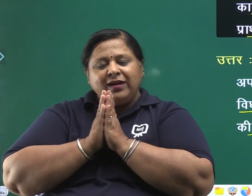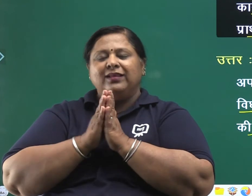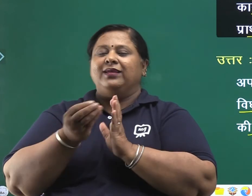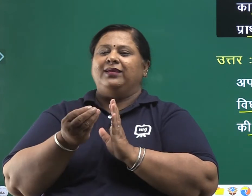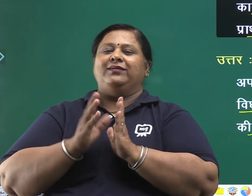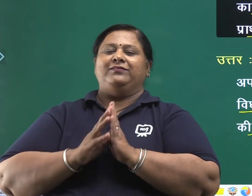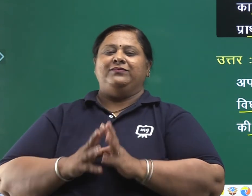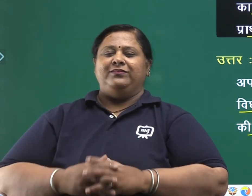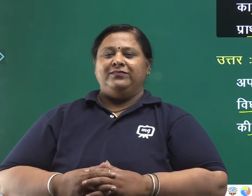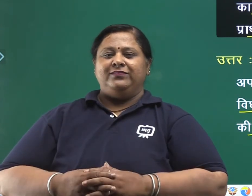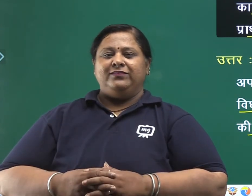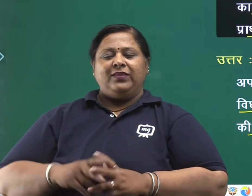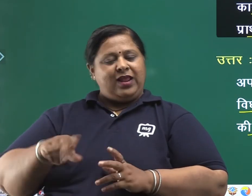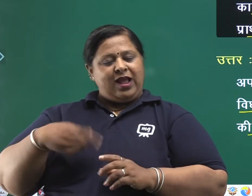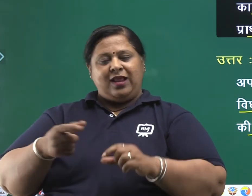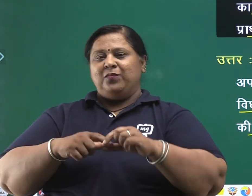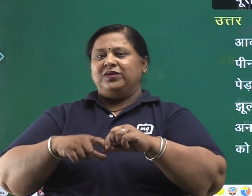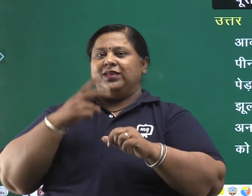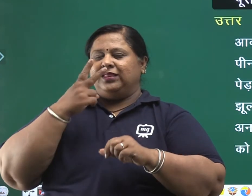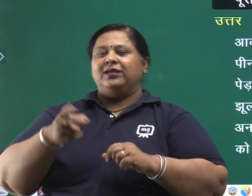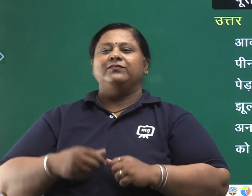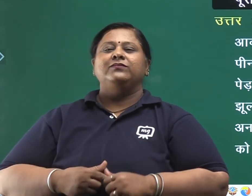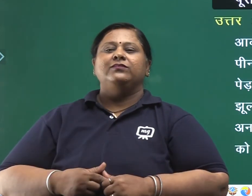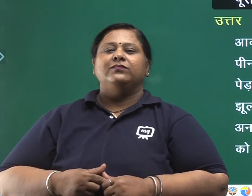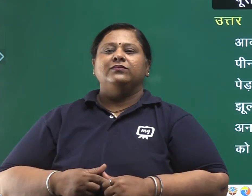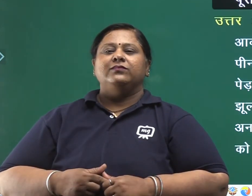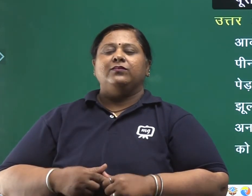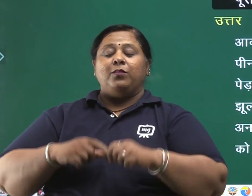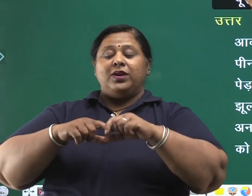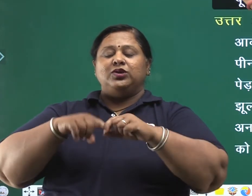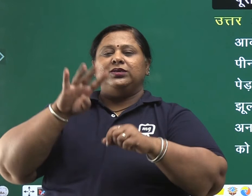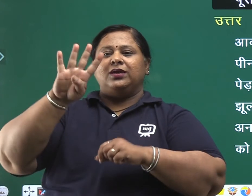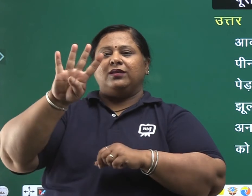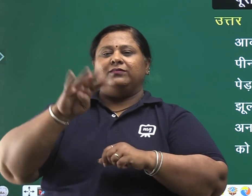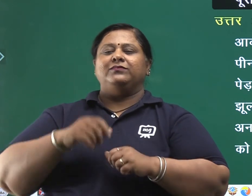है। आगे का प्रश्न देखते हैं। प्रश्न 4।